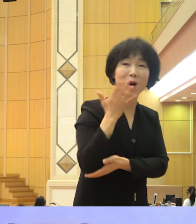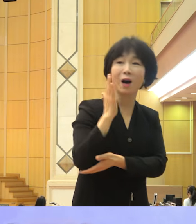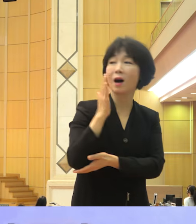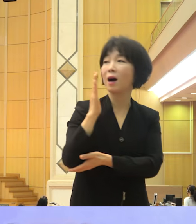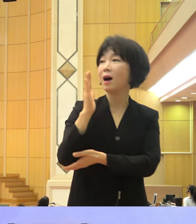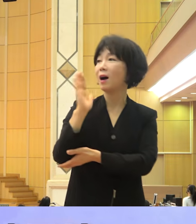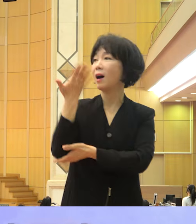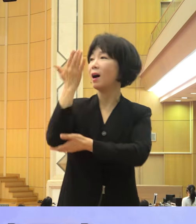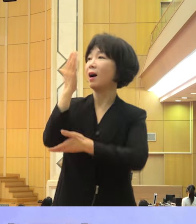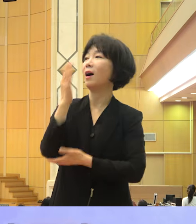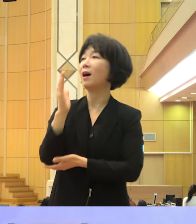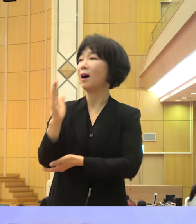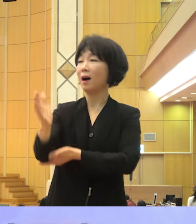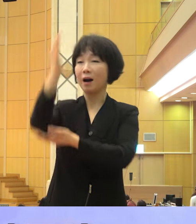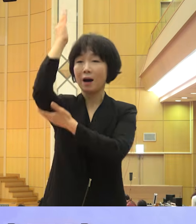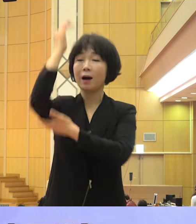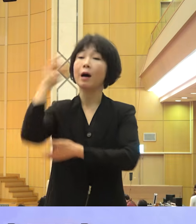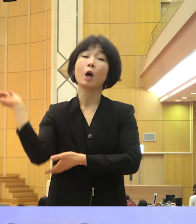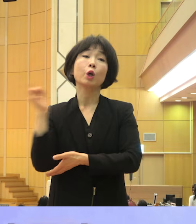영광